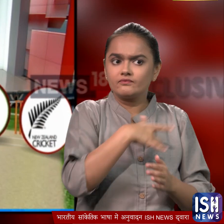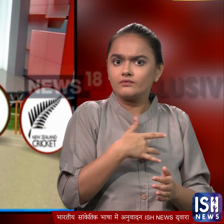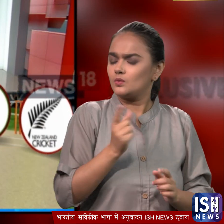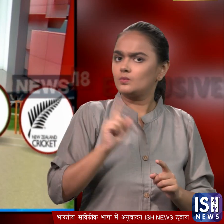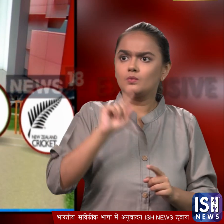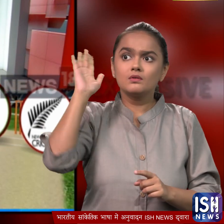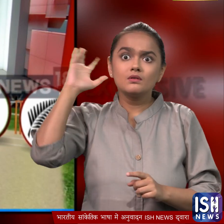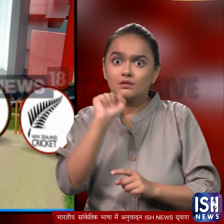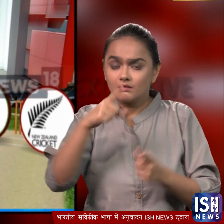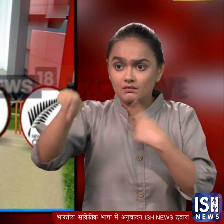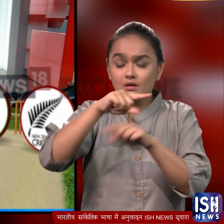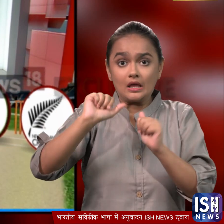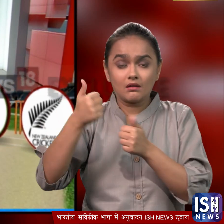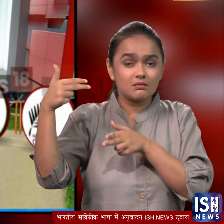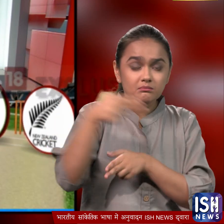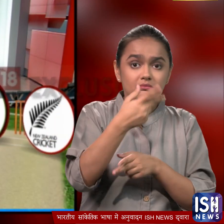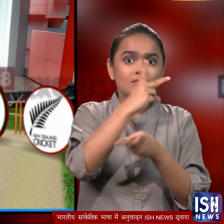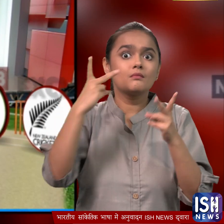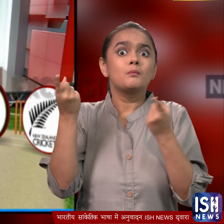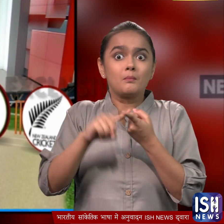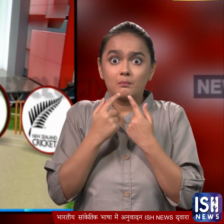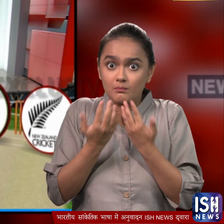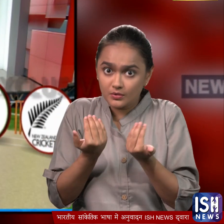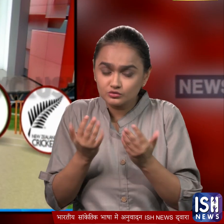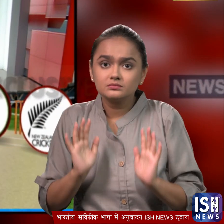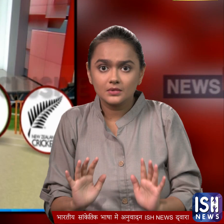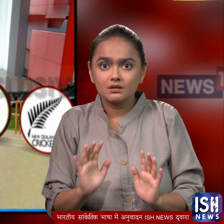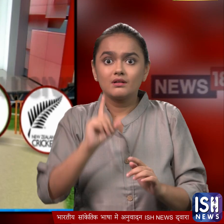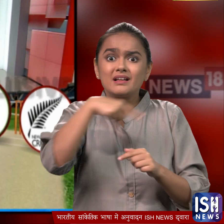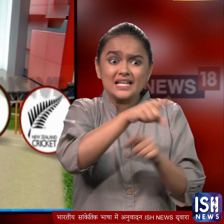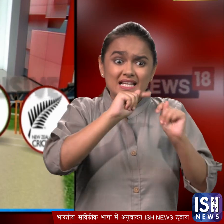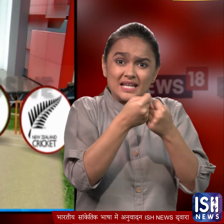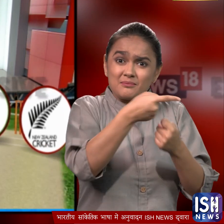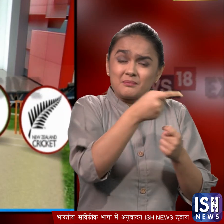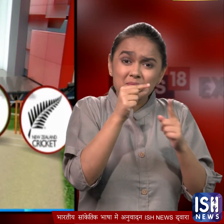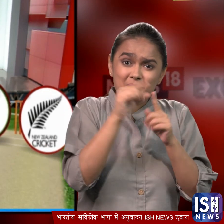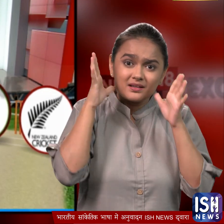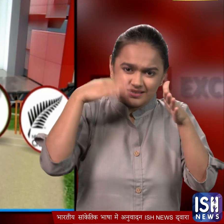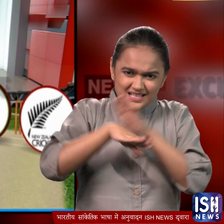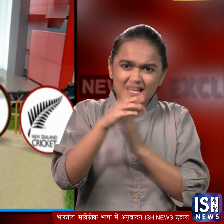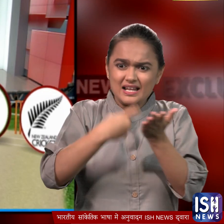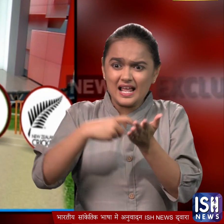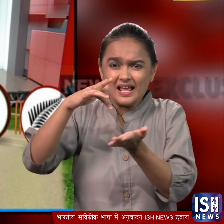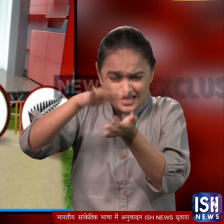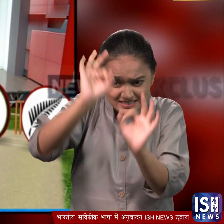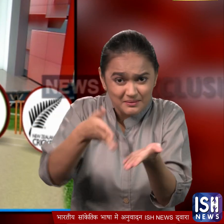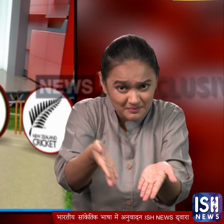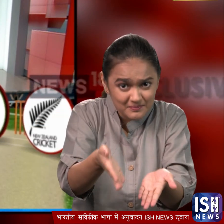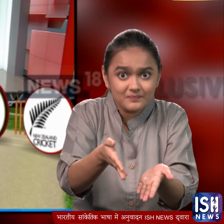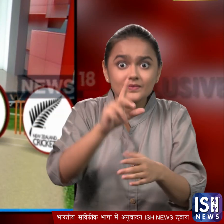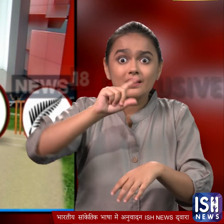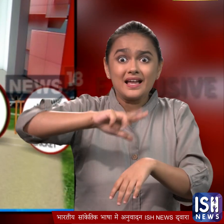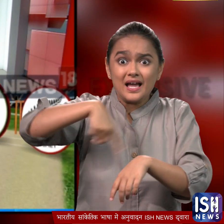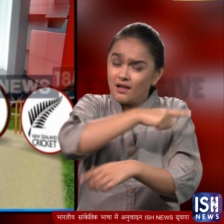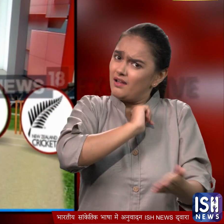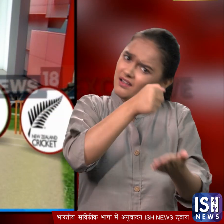अपनी क्रिकेट टीम की सुरक्षा को खतरा बताते हुए वहां खेलने से ही इनकार कर दिया। जिस वक्त यह ऐलान हुआ उस वक्त टीम रावलपिंडी में थी और